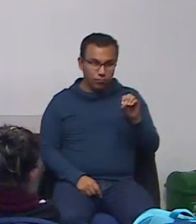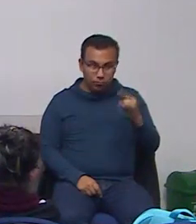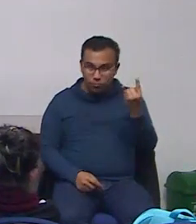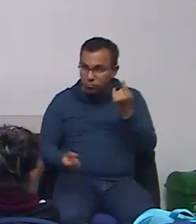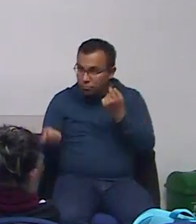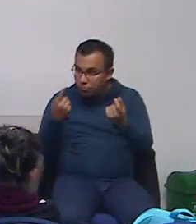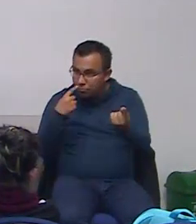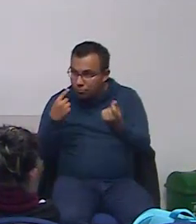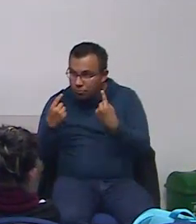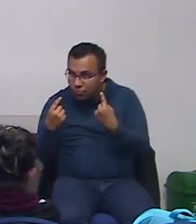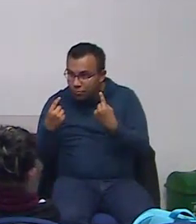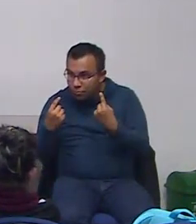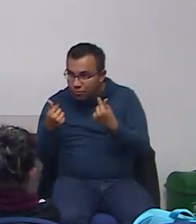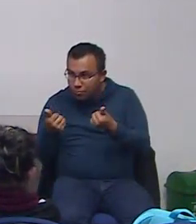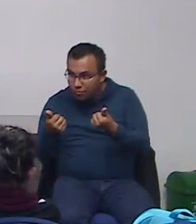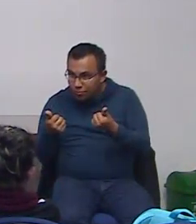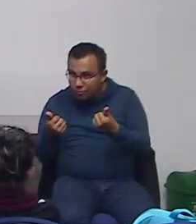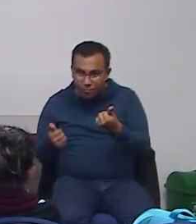alguna